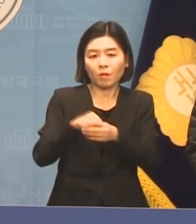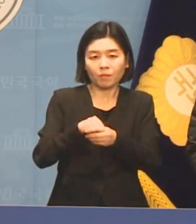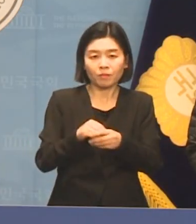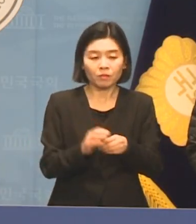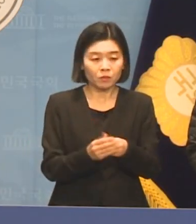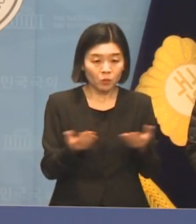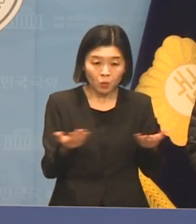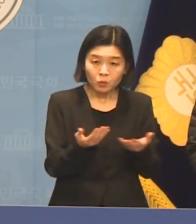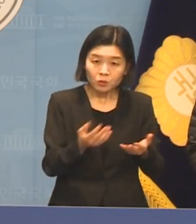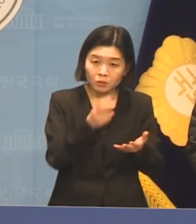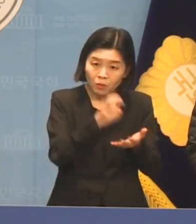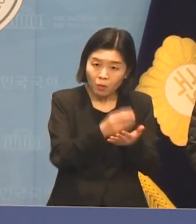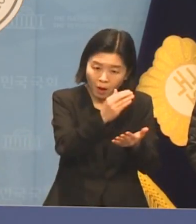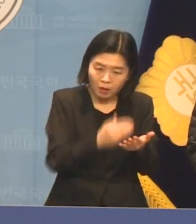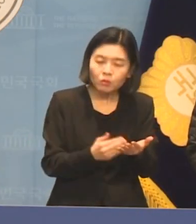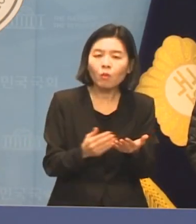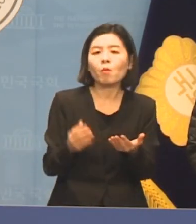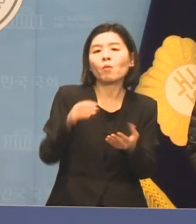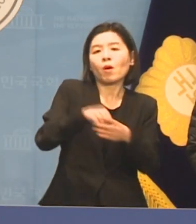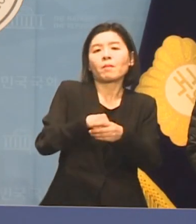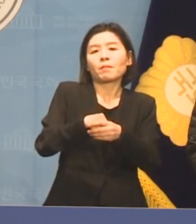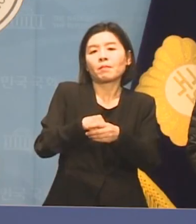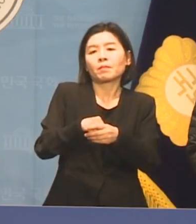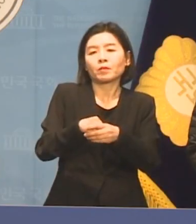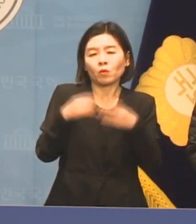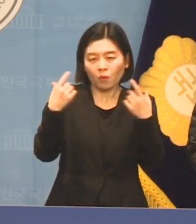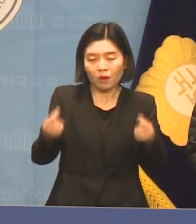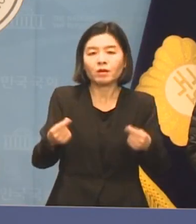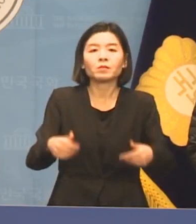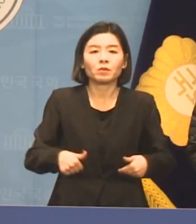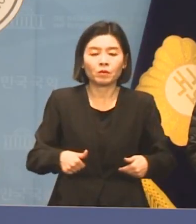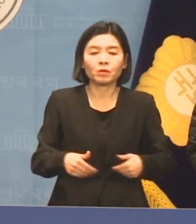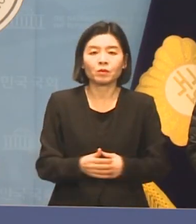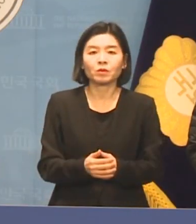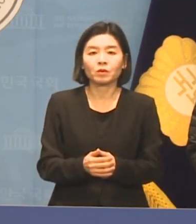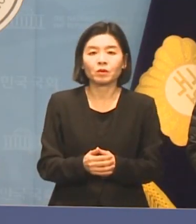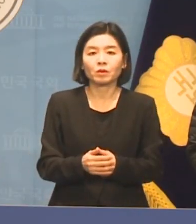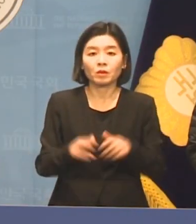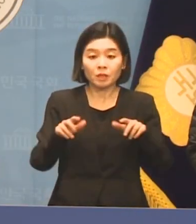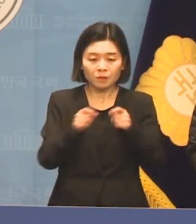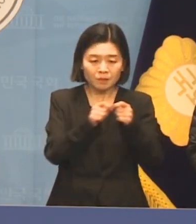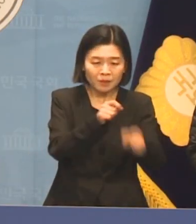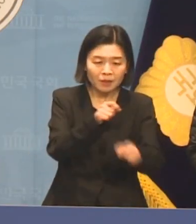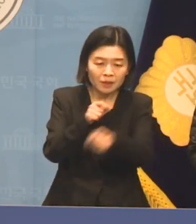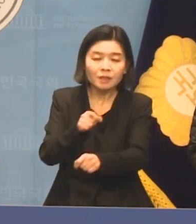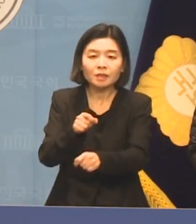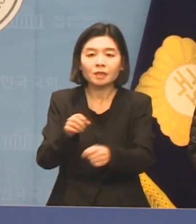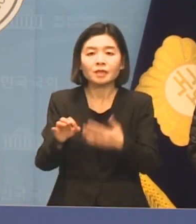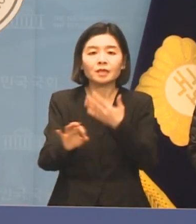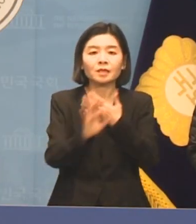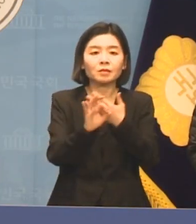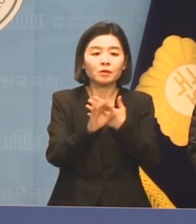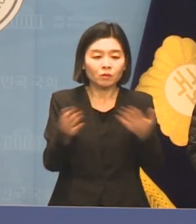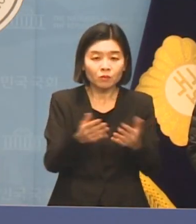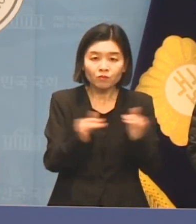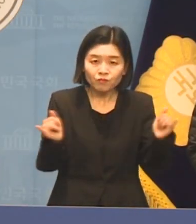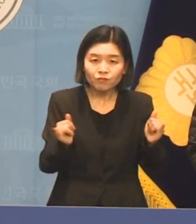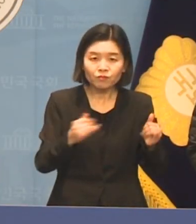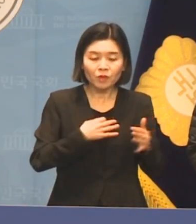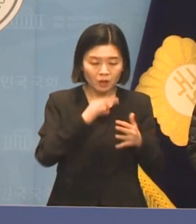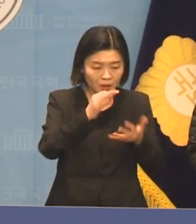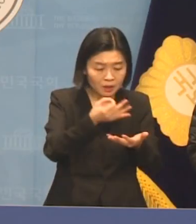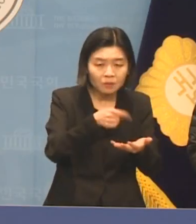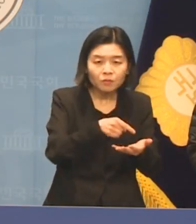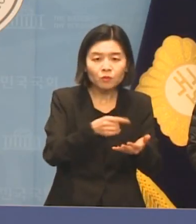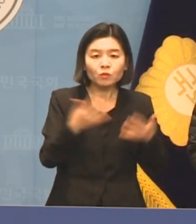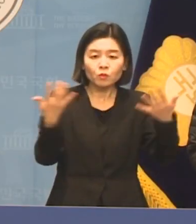권리를 반영하고자 하는 것입니다. 지금도 많은 하청 비정규직 노동자들이 자신의 임금과 노동조건에